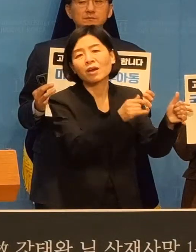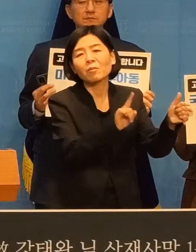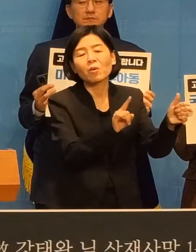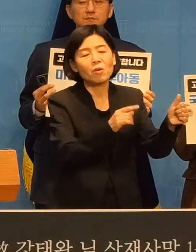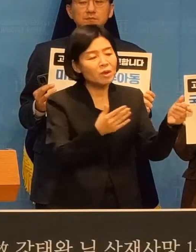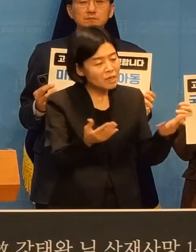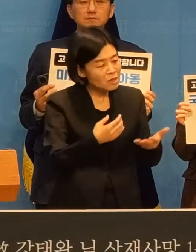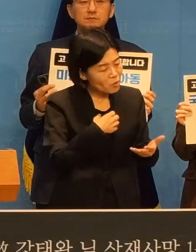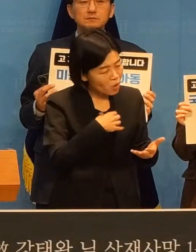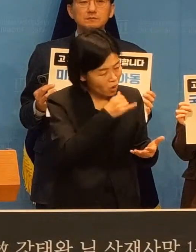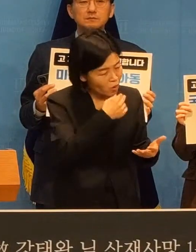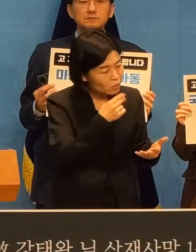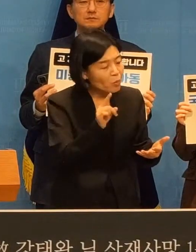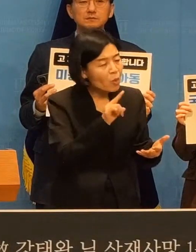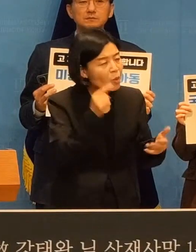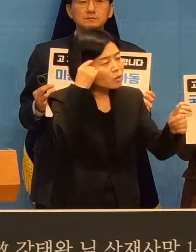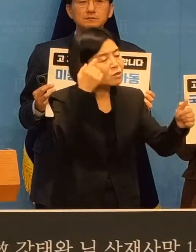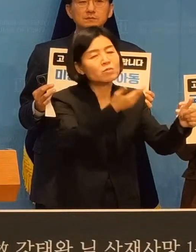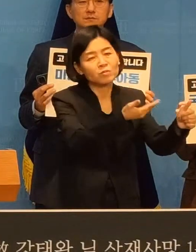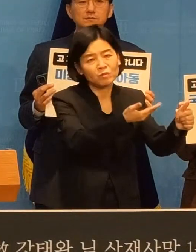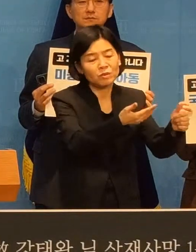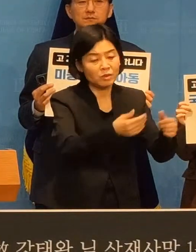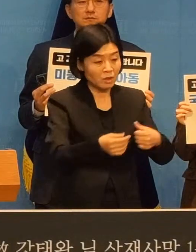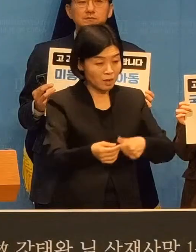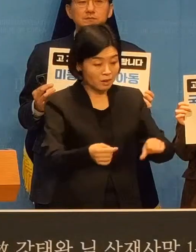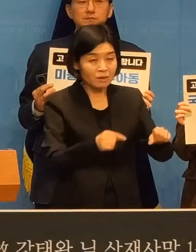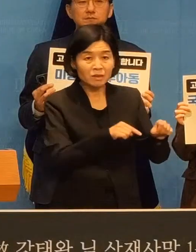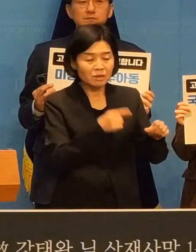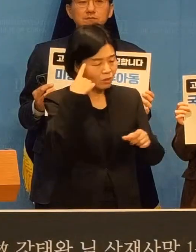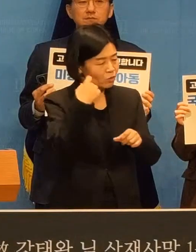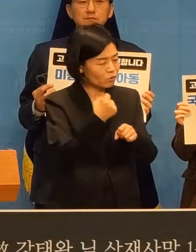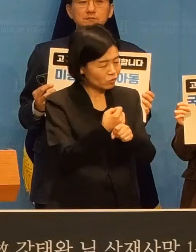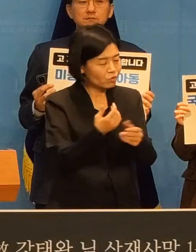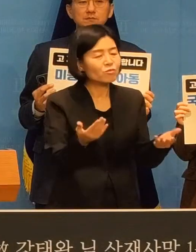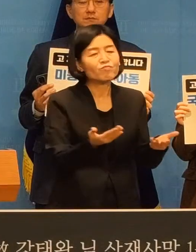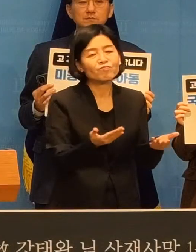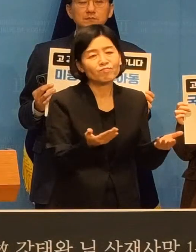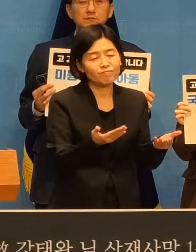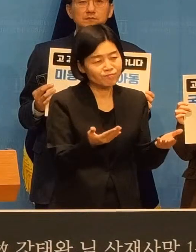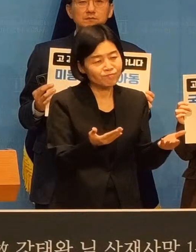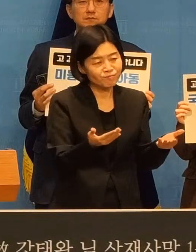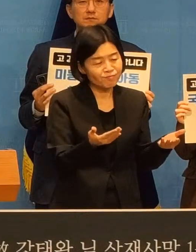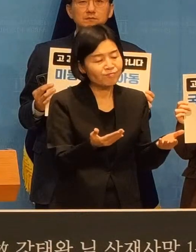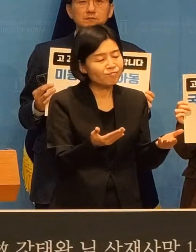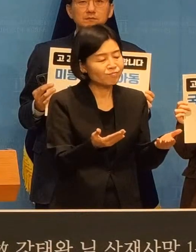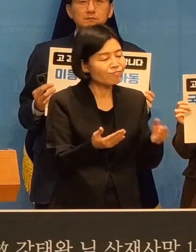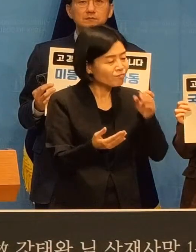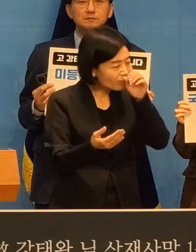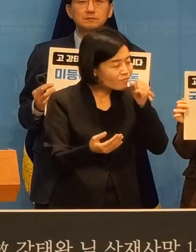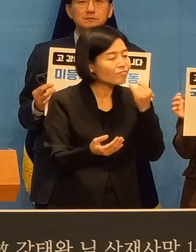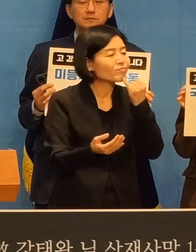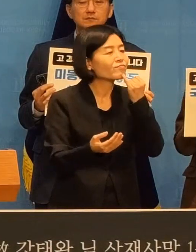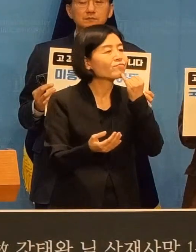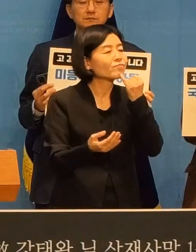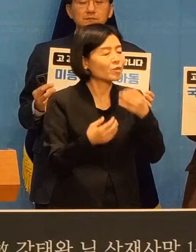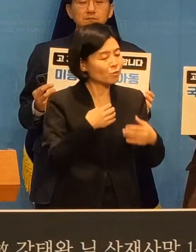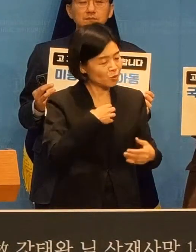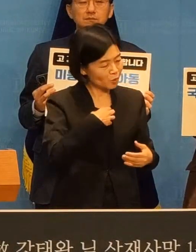아닌지 물어봤어요. 아들은 연구원으로 일하고 있기 때문에 하나도 위험하지 않다고